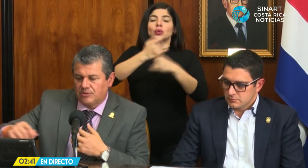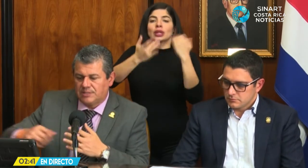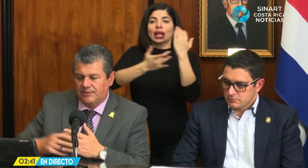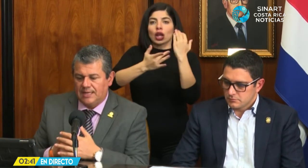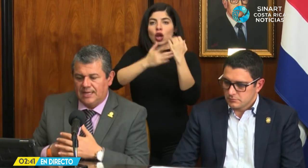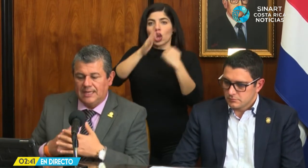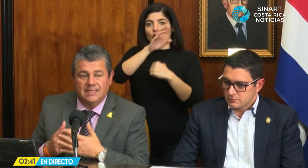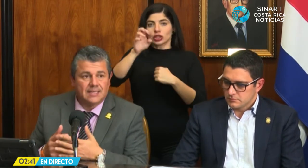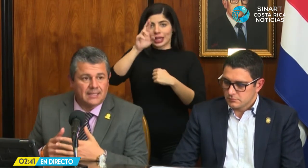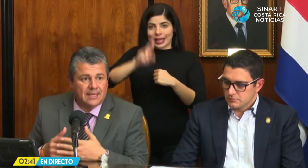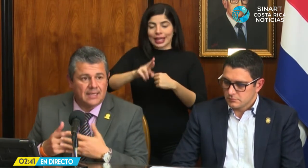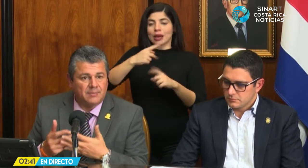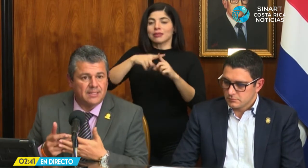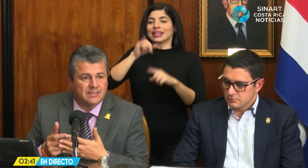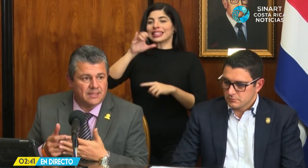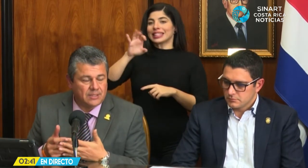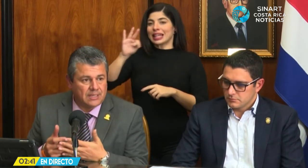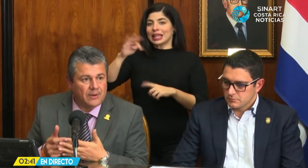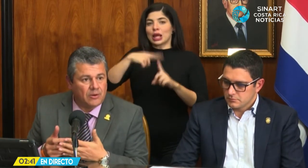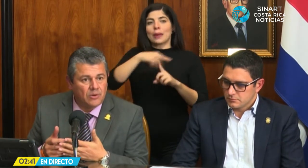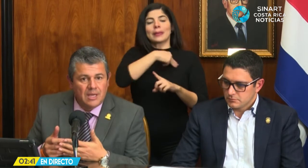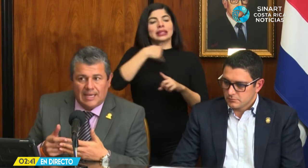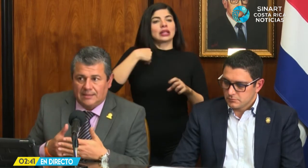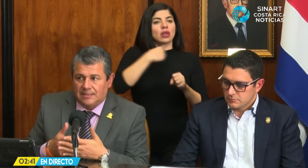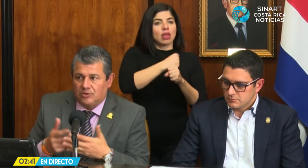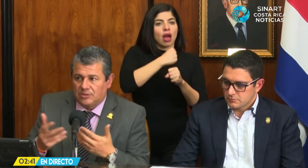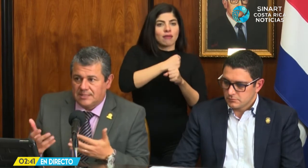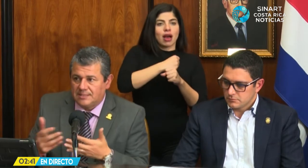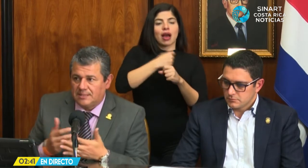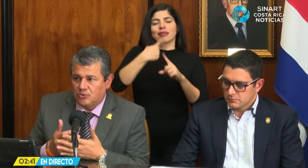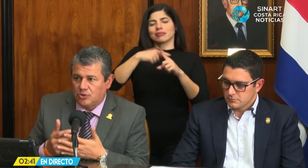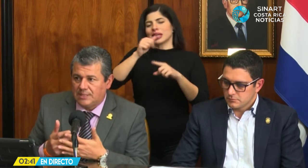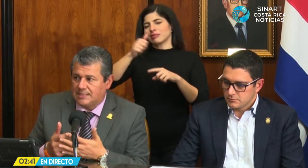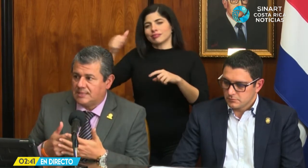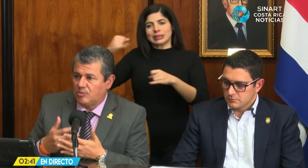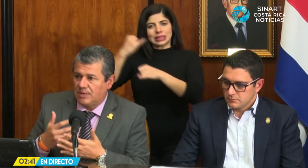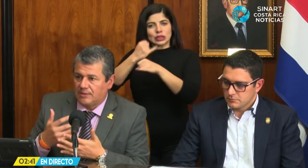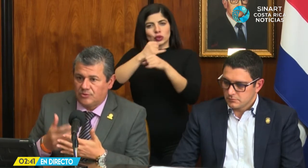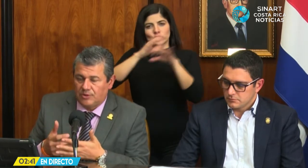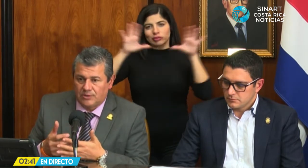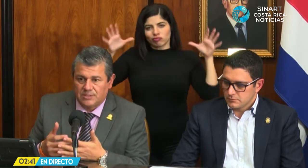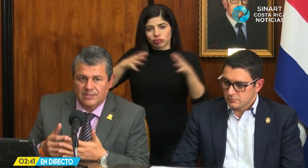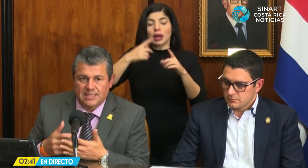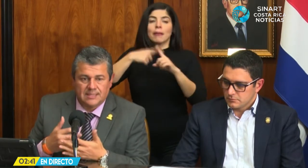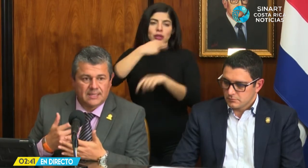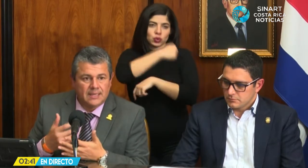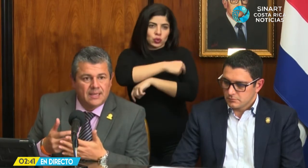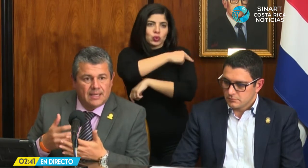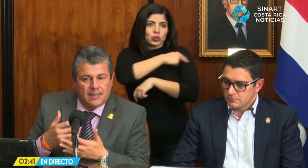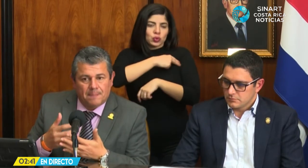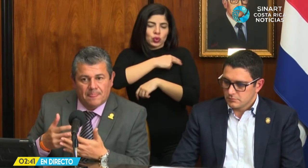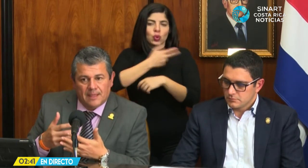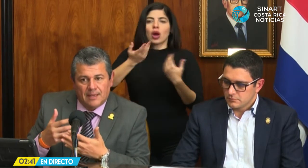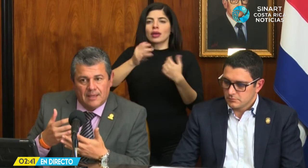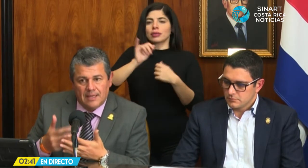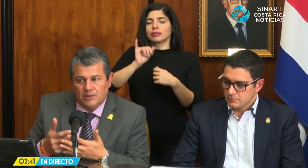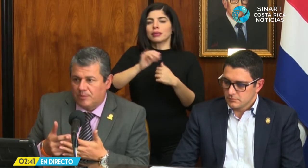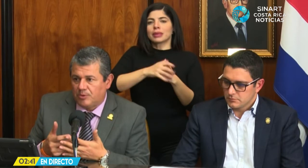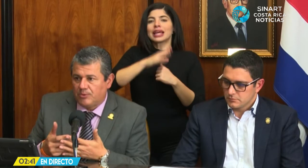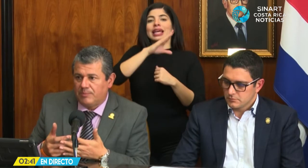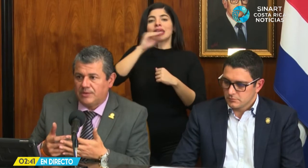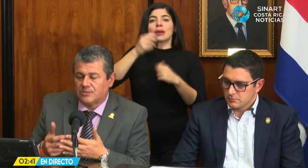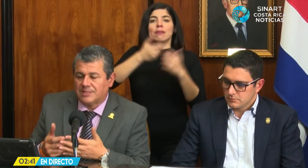Tecnológico de Costa Rica, el ICT, el Ministerio de Trabajo, entre otras instituciones, así como la Cruz Roja Costarricense